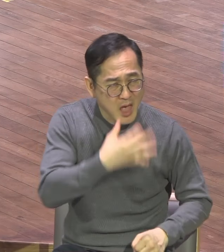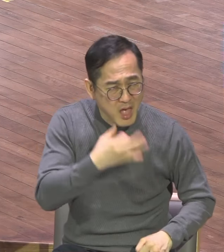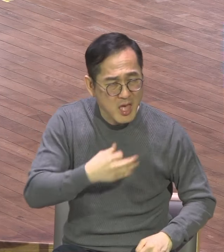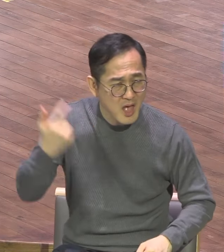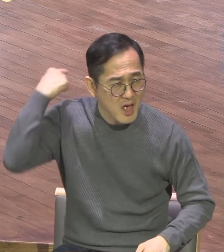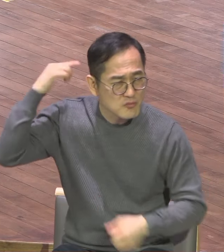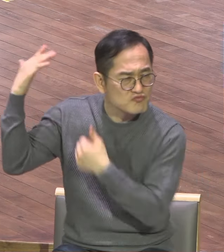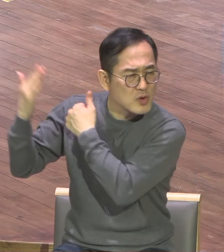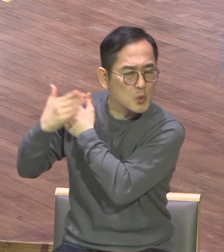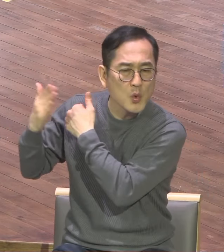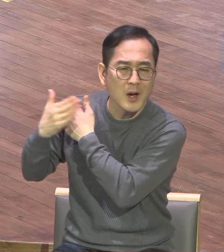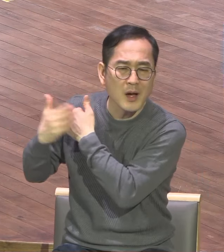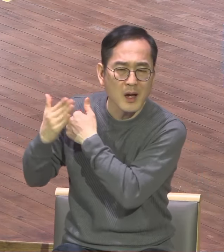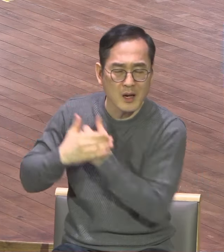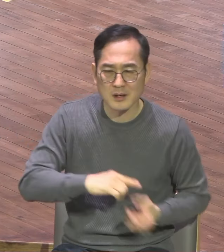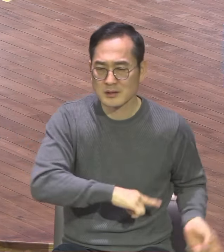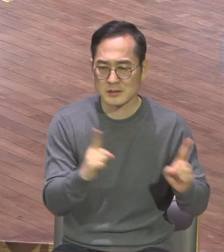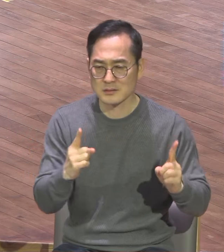도와주신다.